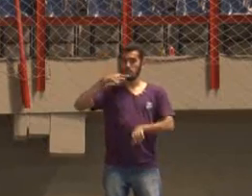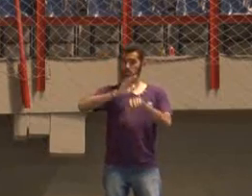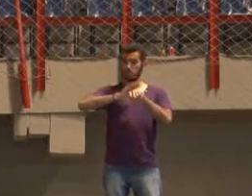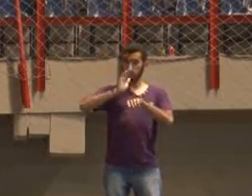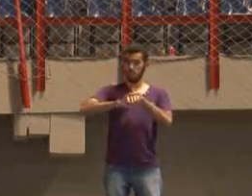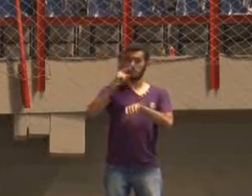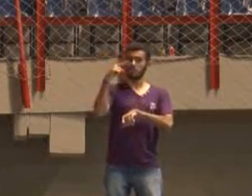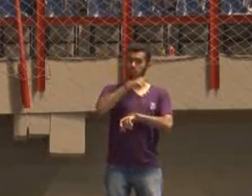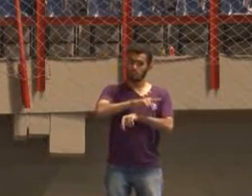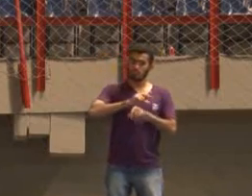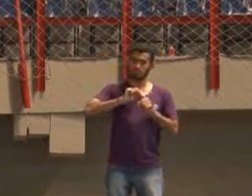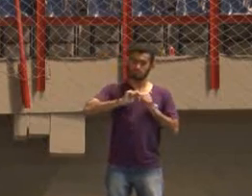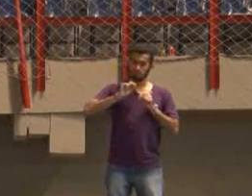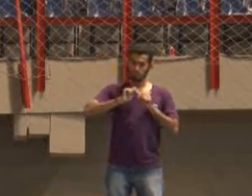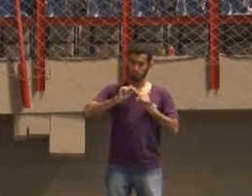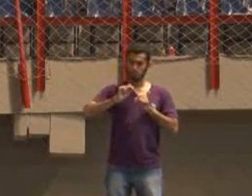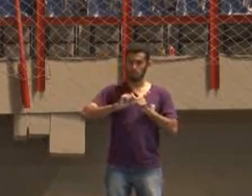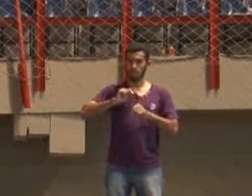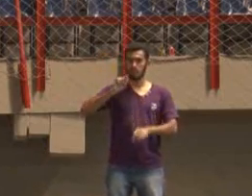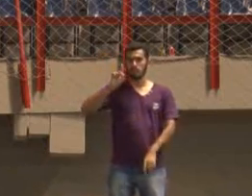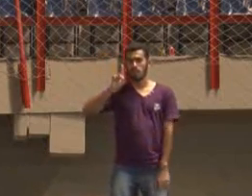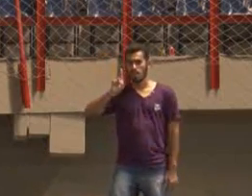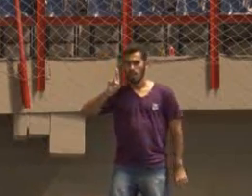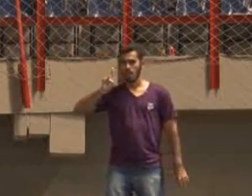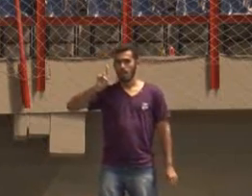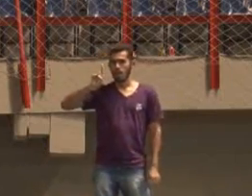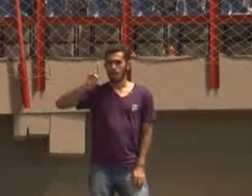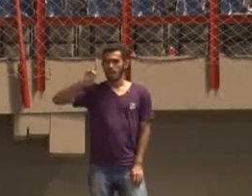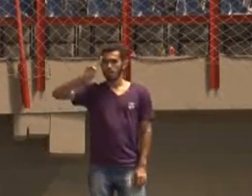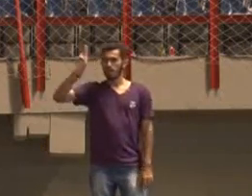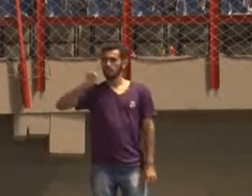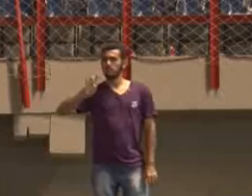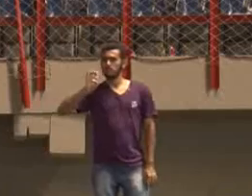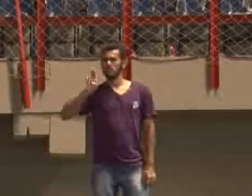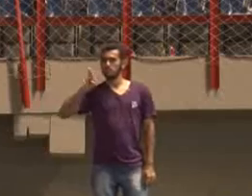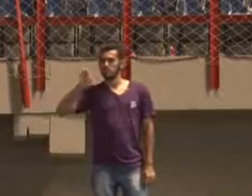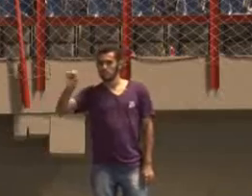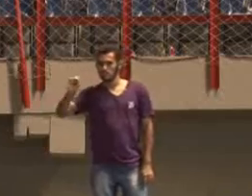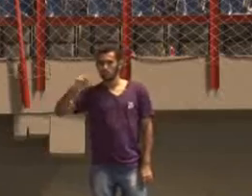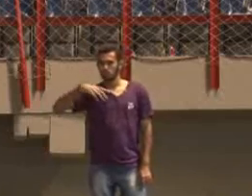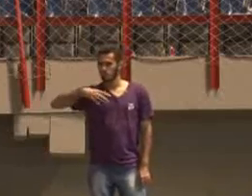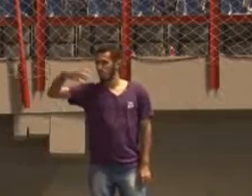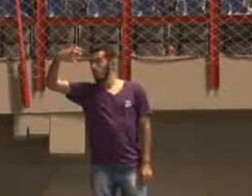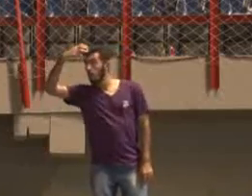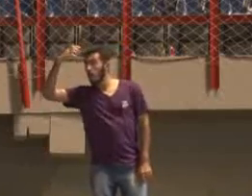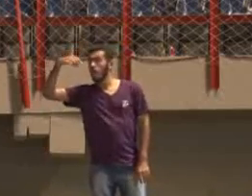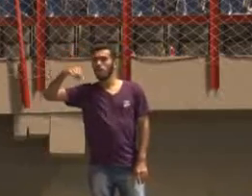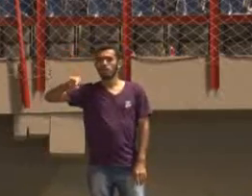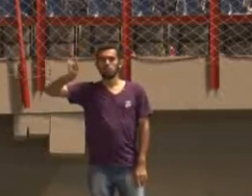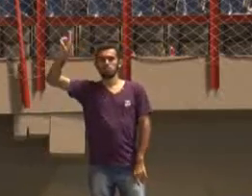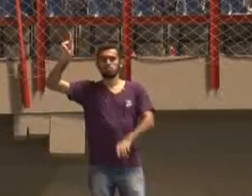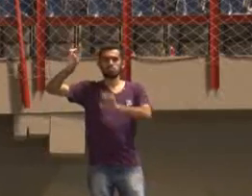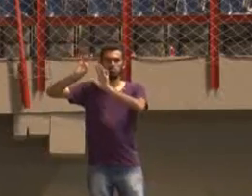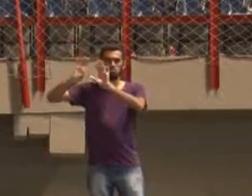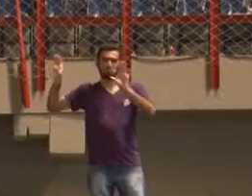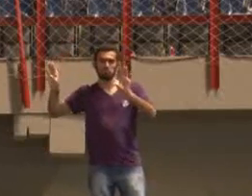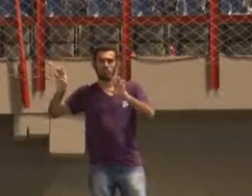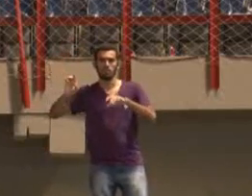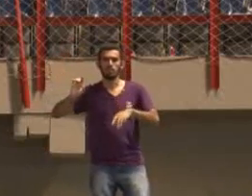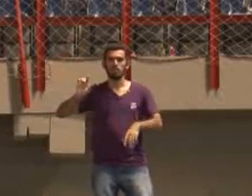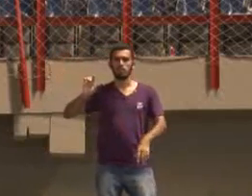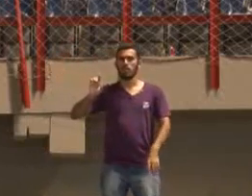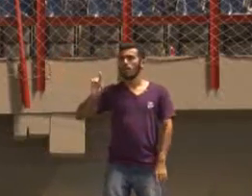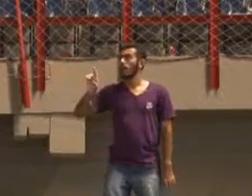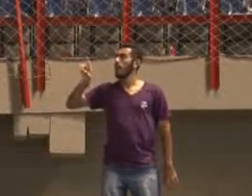fez para Zeus, que era o deus, o rei dos deuses. E aí Deus amaldiçoou o